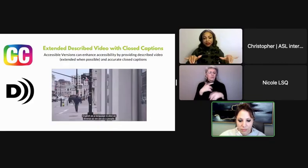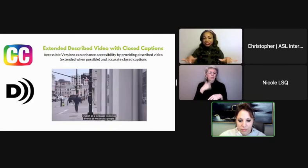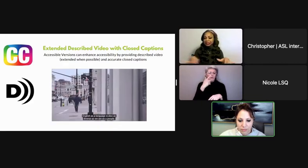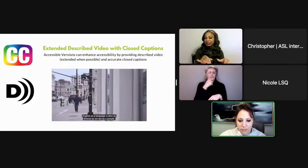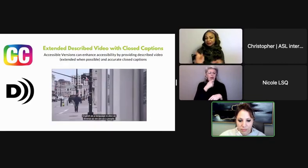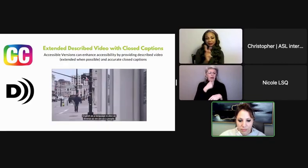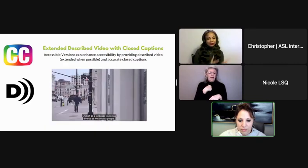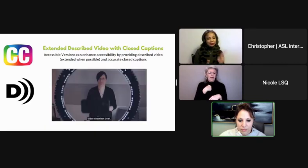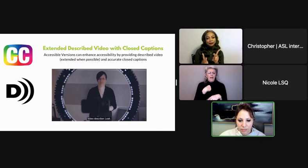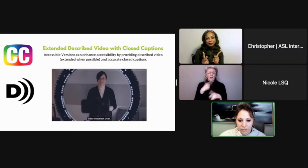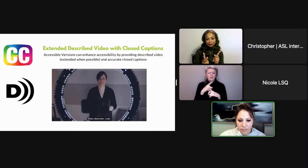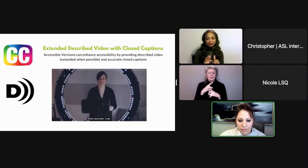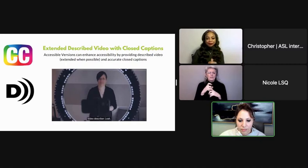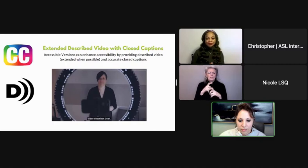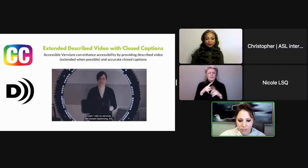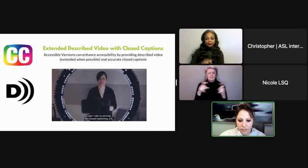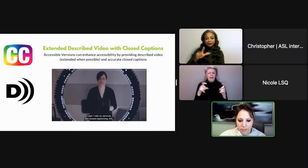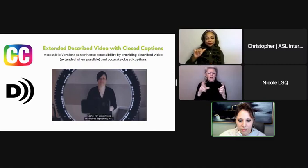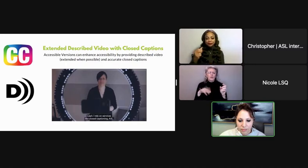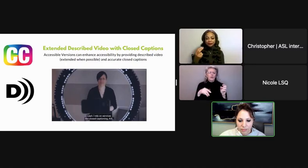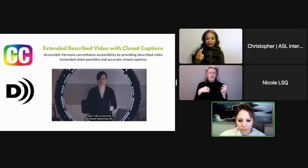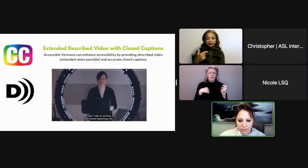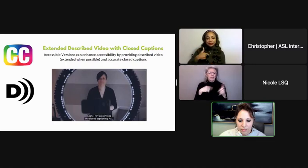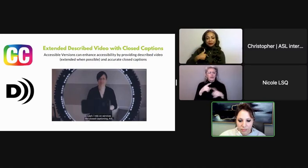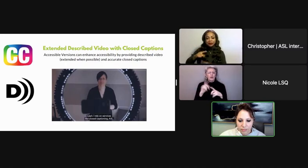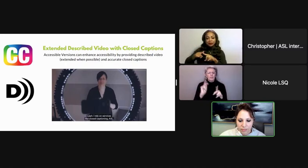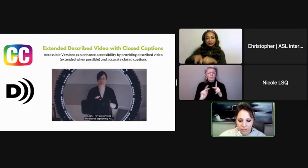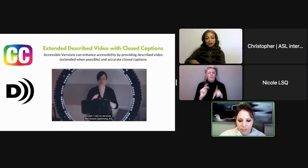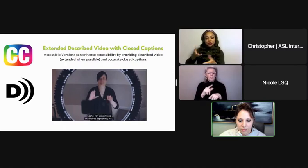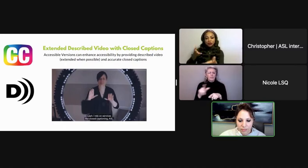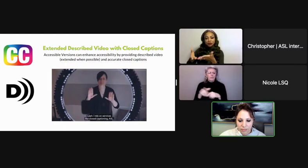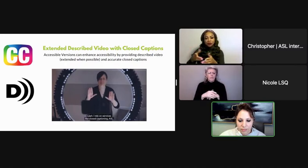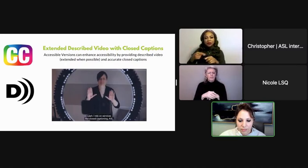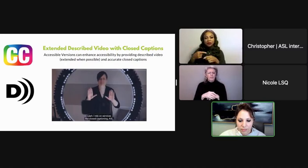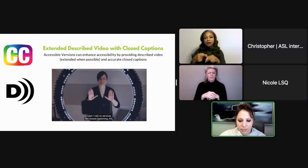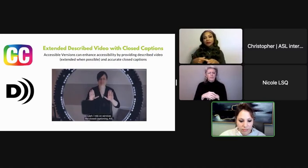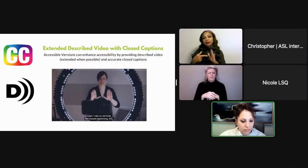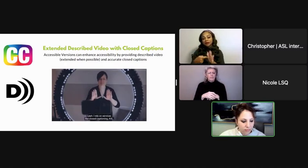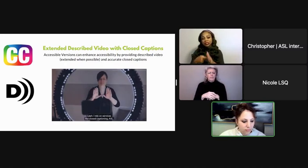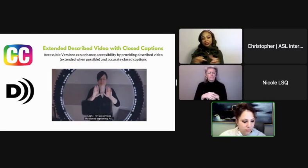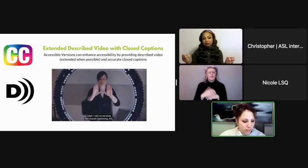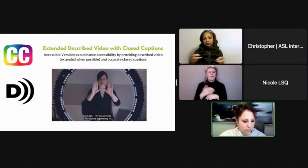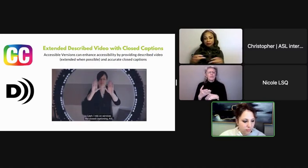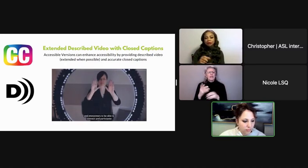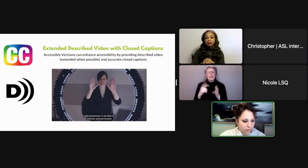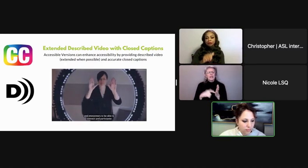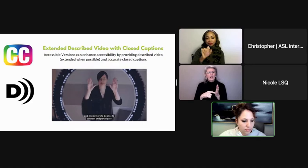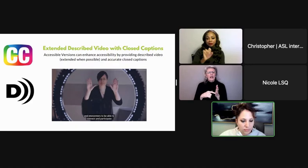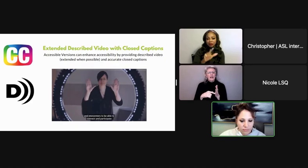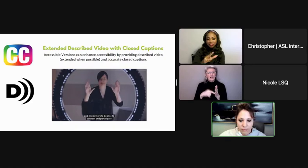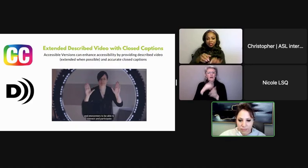est aussi divers que nous sommes en tant que peuple. Donc, lorsqu'on parle,